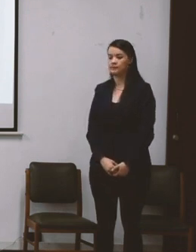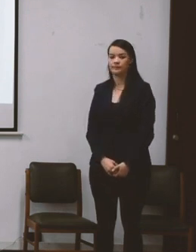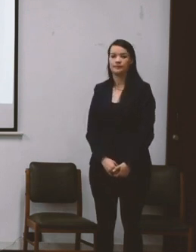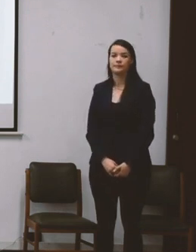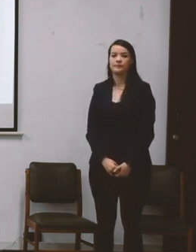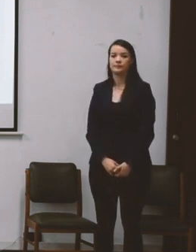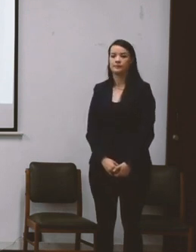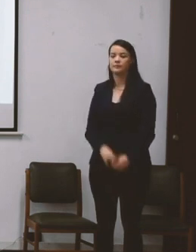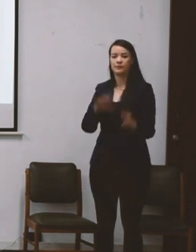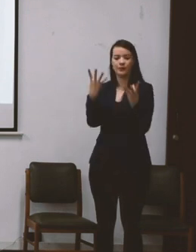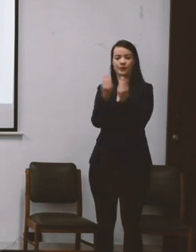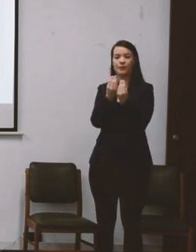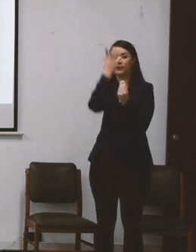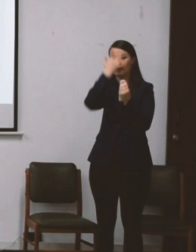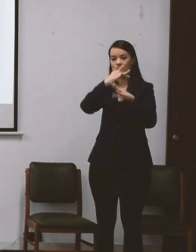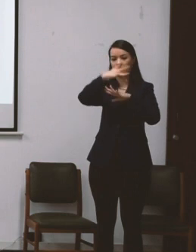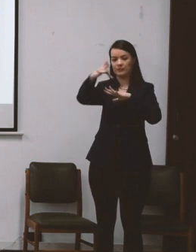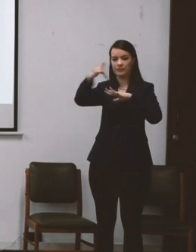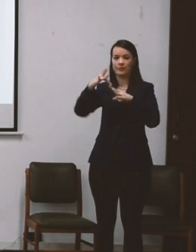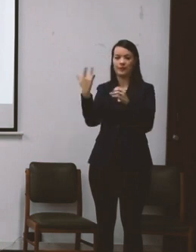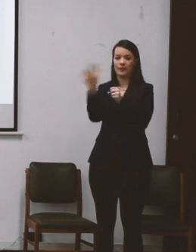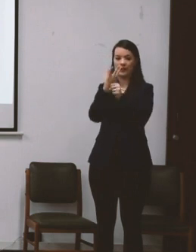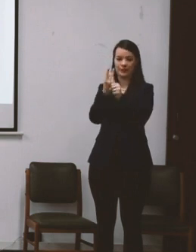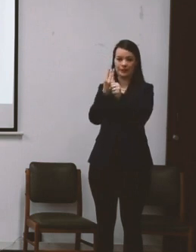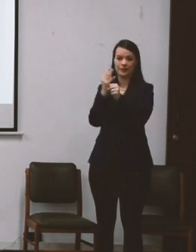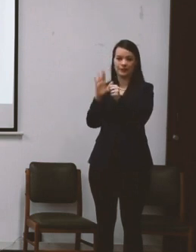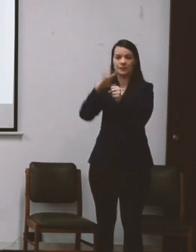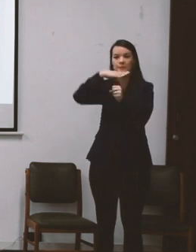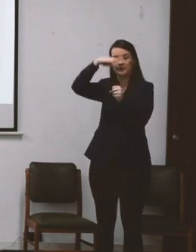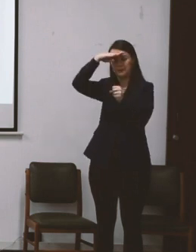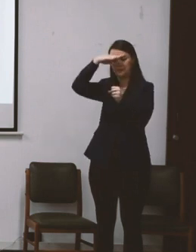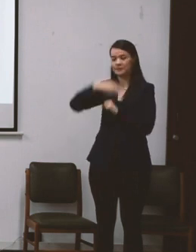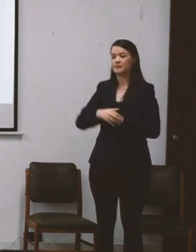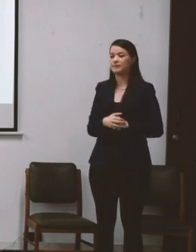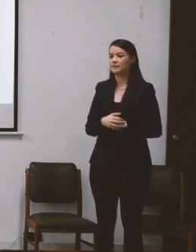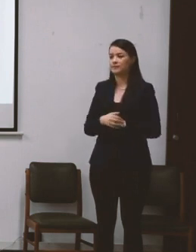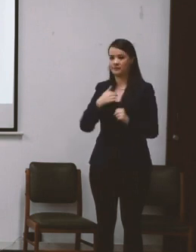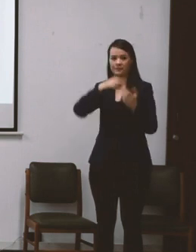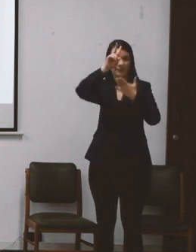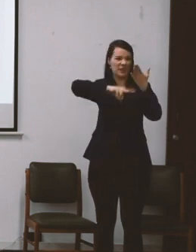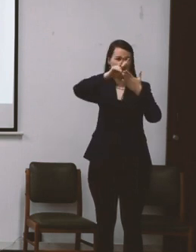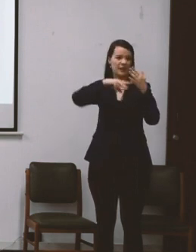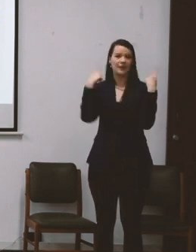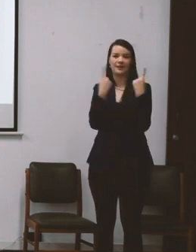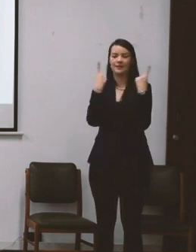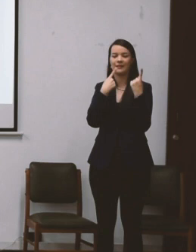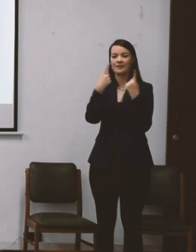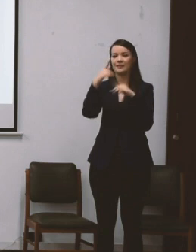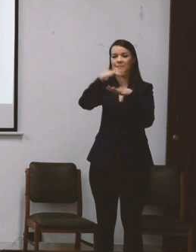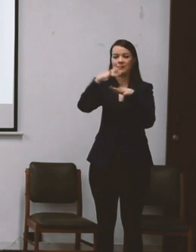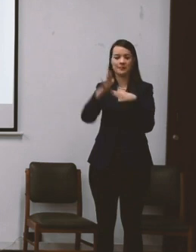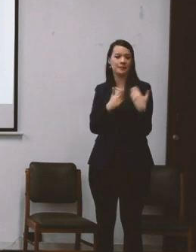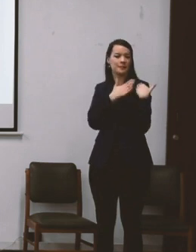un grupo que encontré en Facebook que se llama TKM Creativo Medellín, y les leo así grosso modo lo que dice su